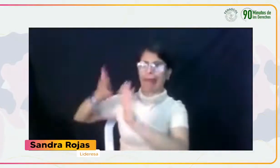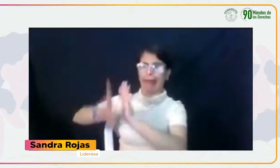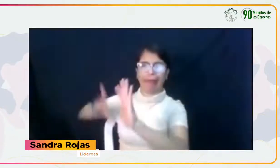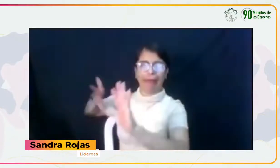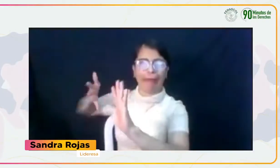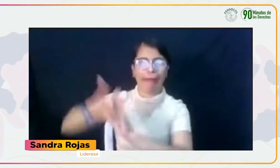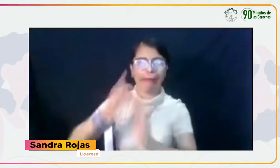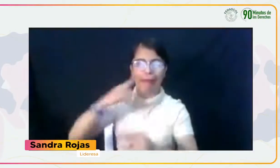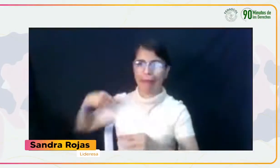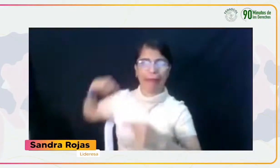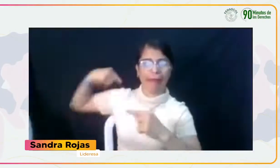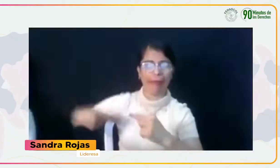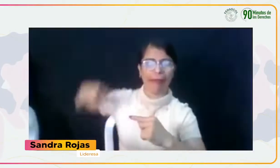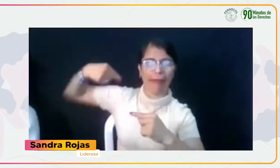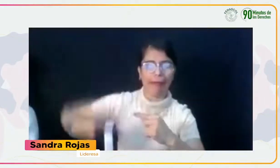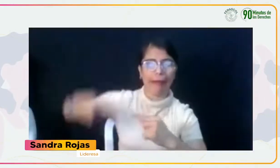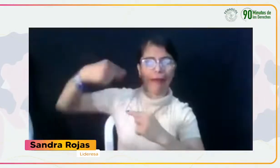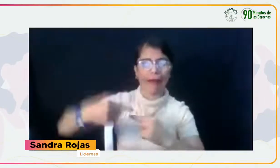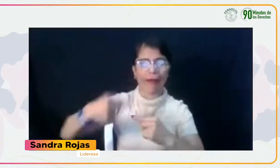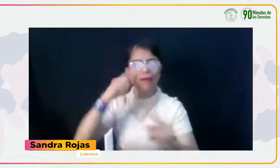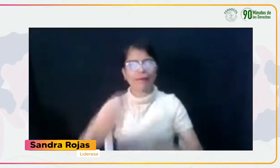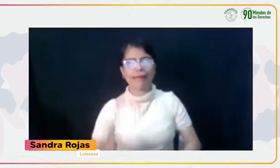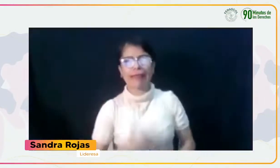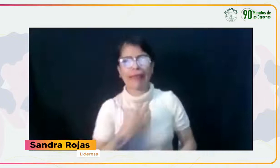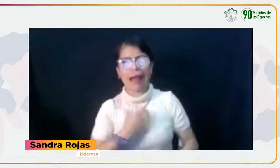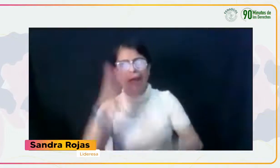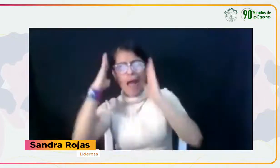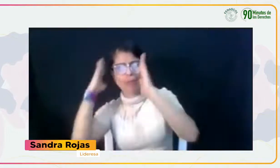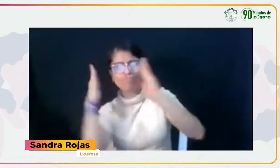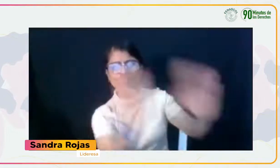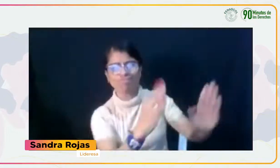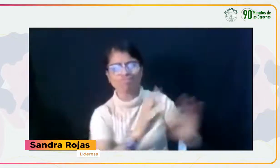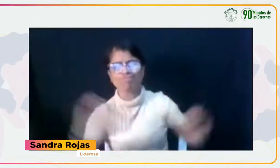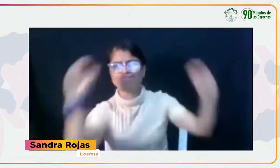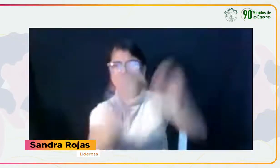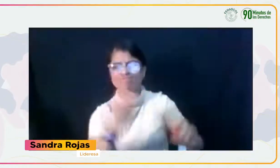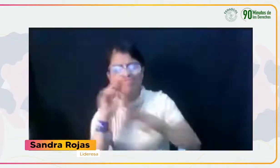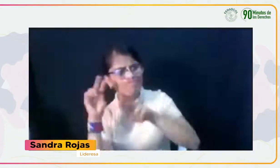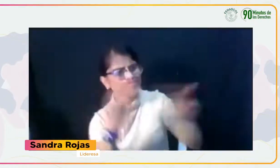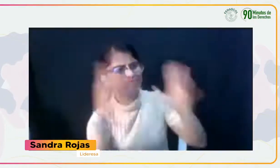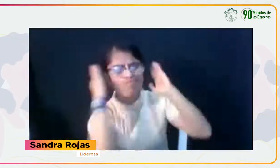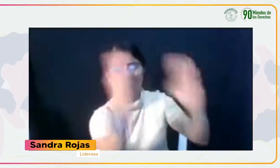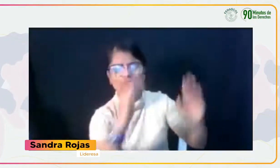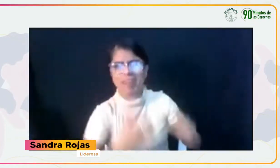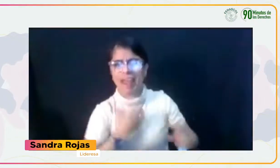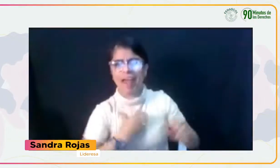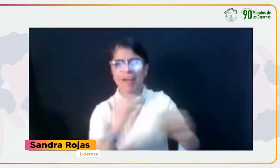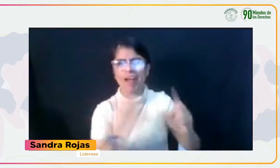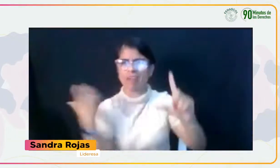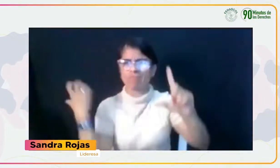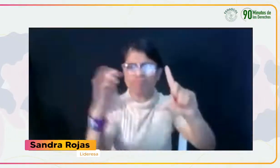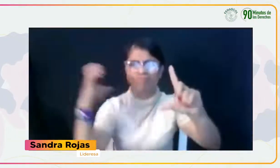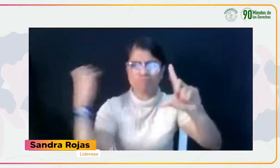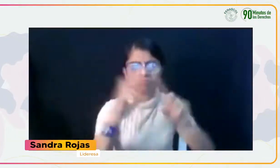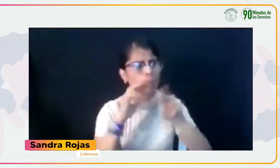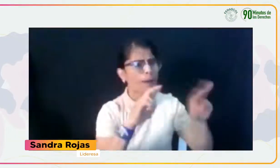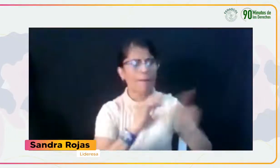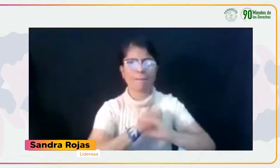recibe y dar la información en este noticiero, sino que también atendamos de alguna manera y demos